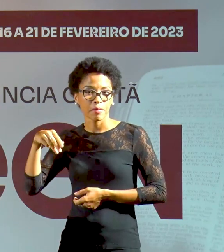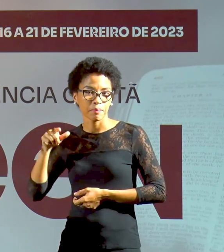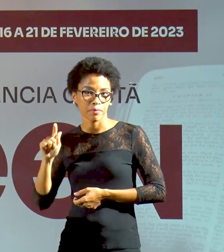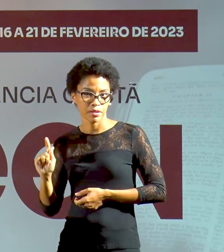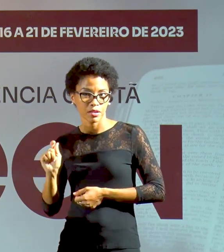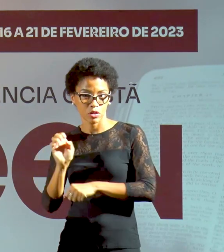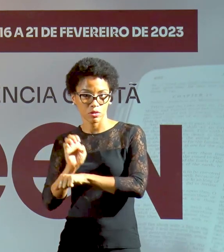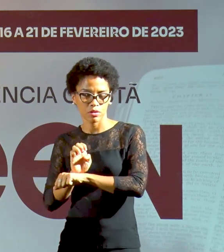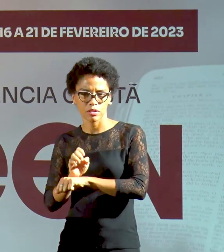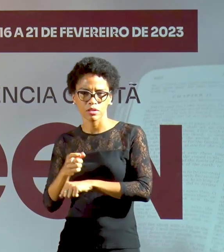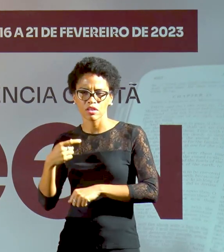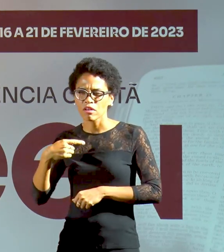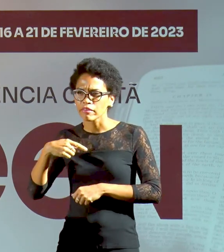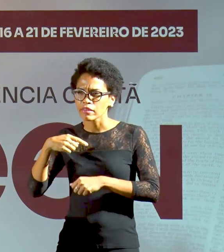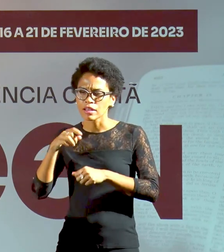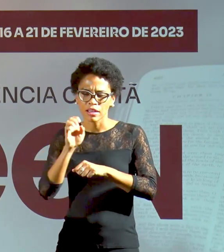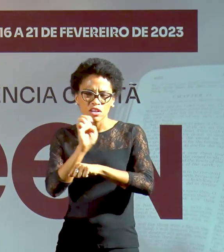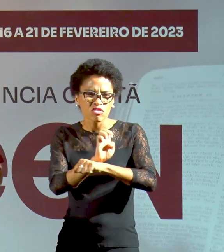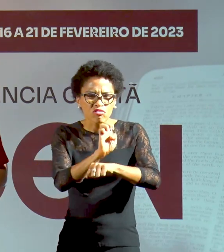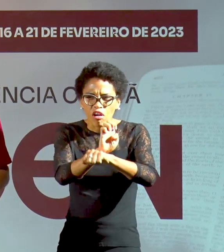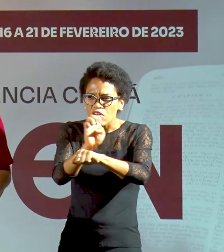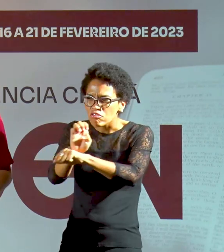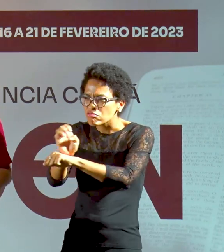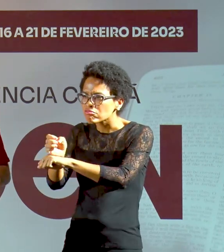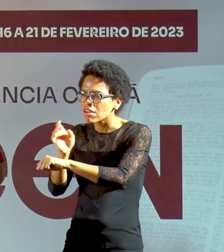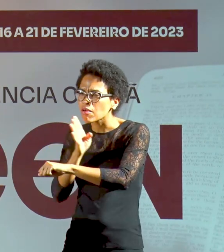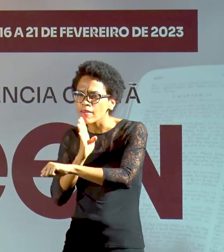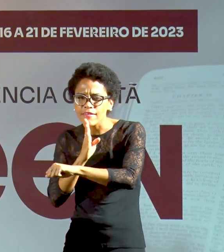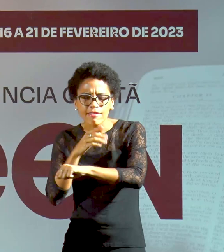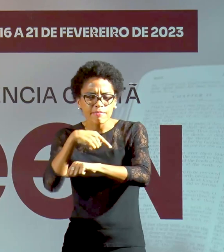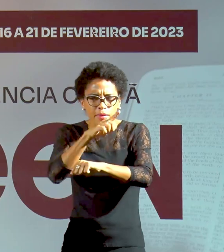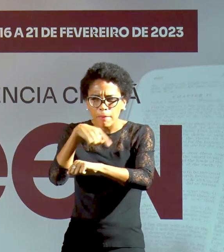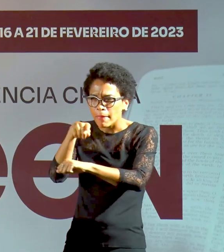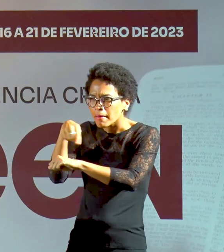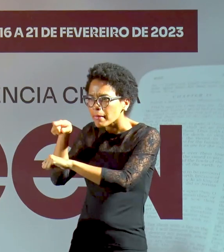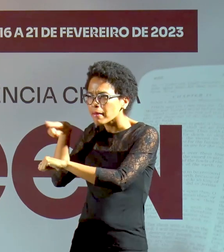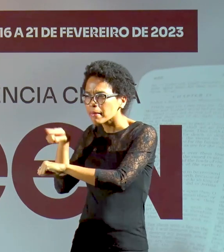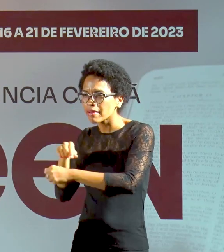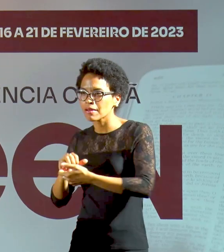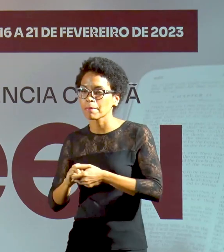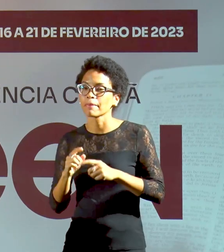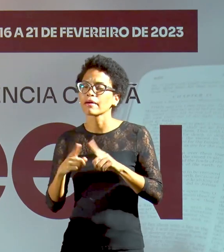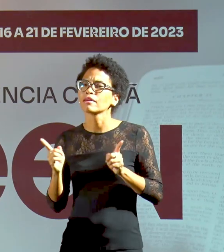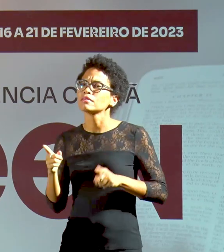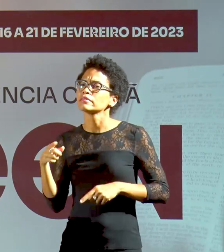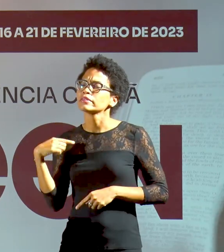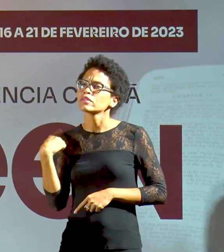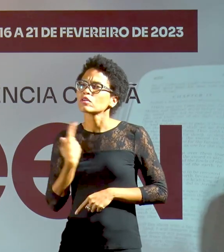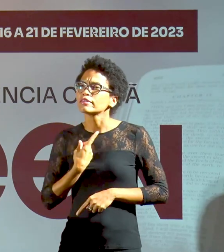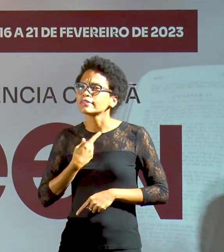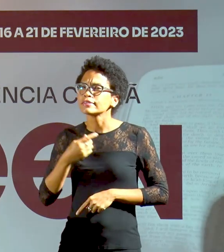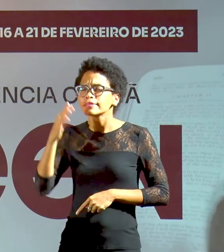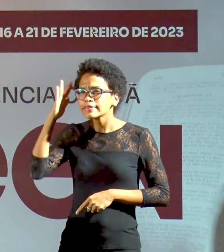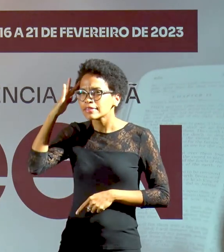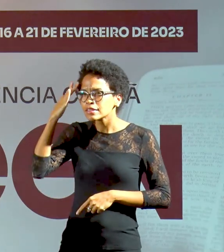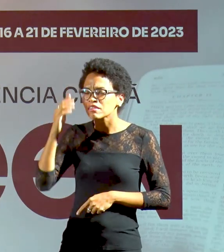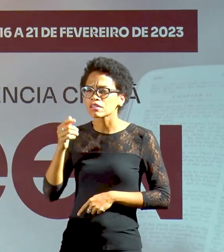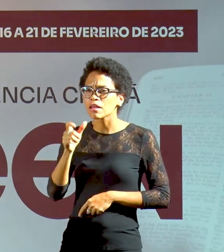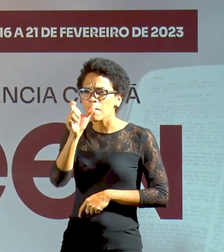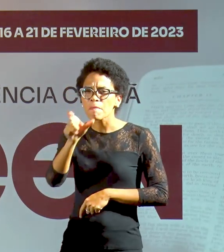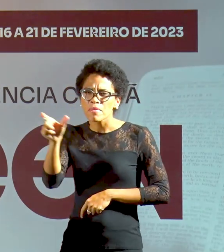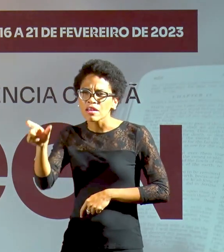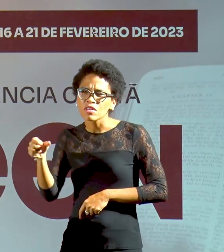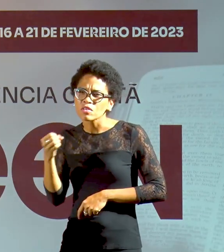alguns estados conhece uma turma diferente a conclusão que a gente chega é o seguinte as pessoas são gente boa